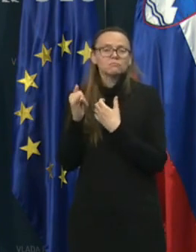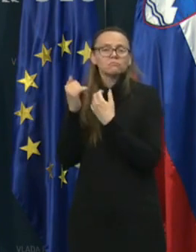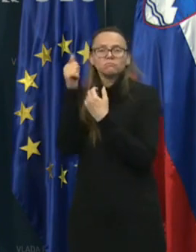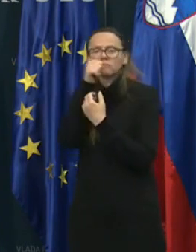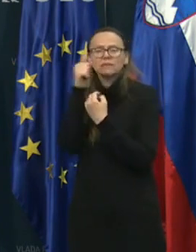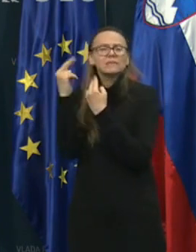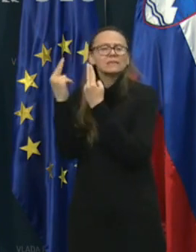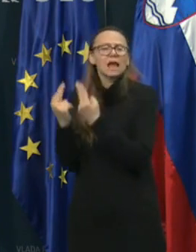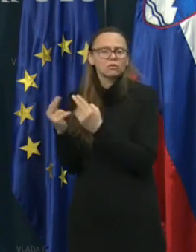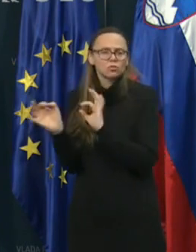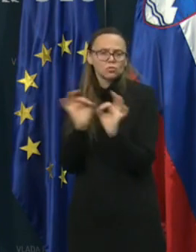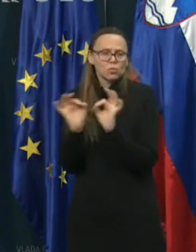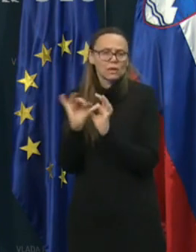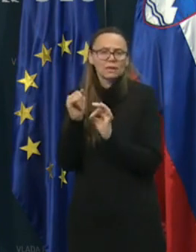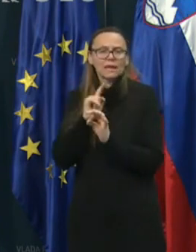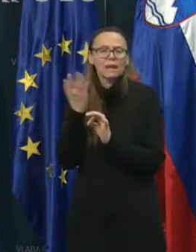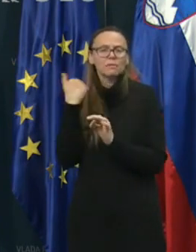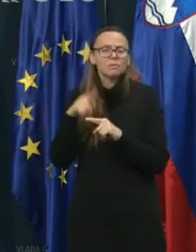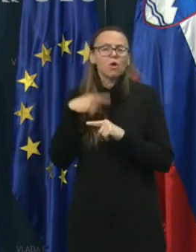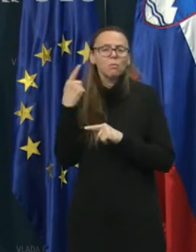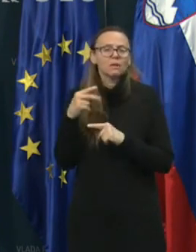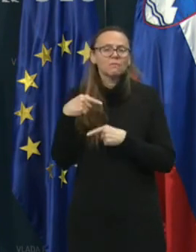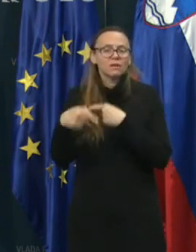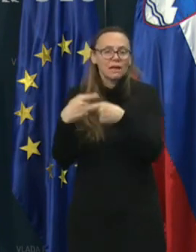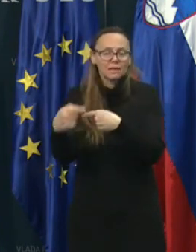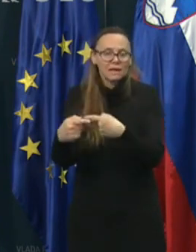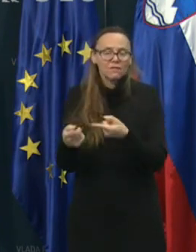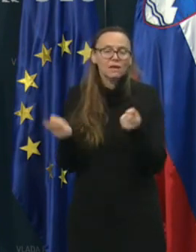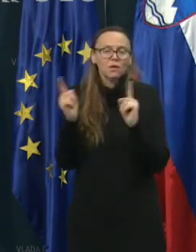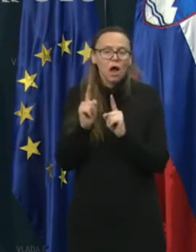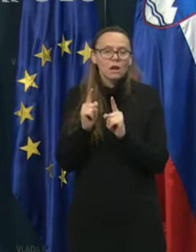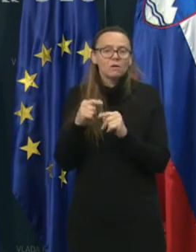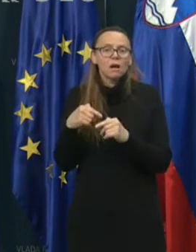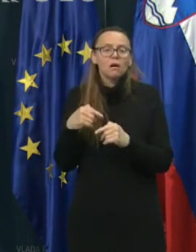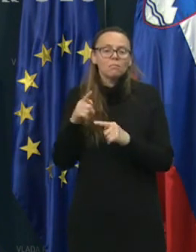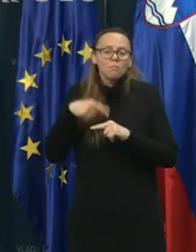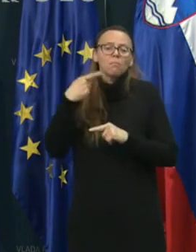uredi, da ne bi bilo potem v nadaljevanju ali pa v posledicah